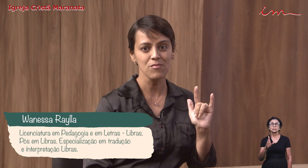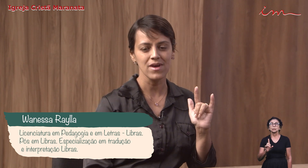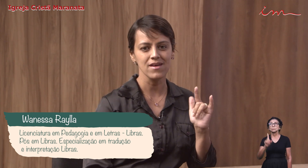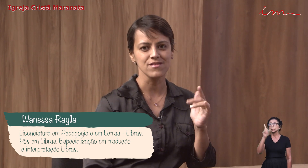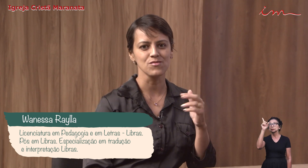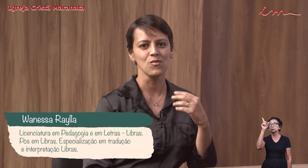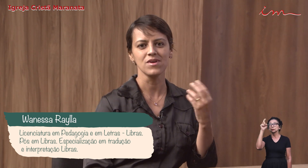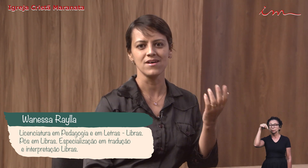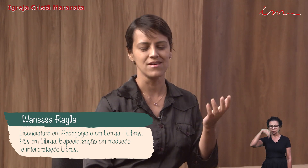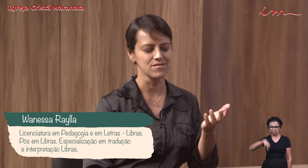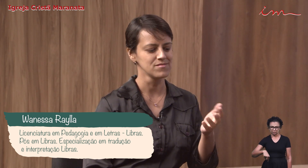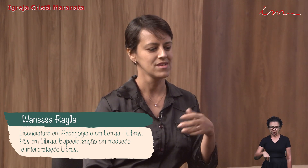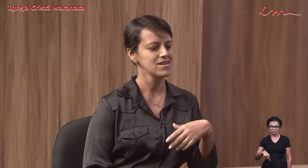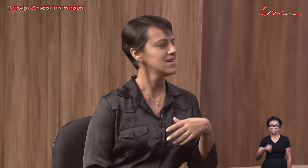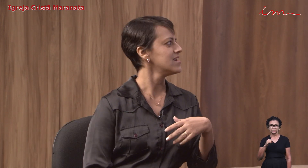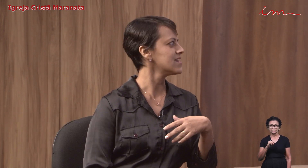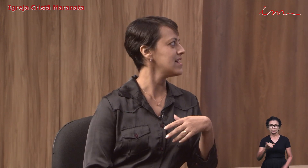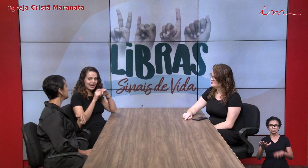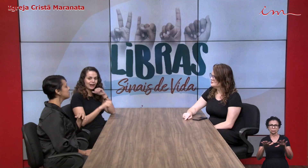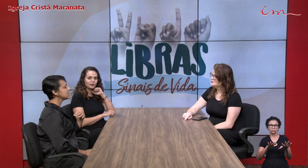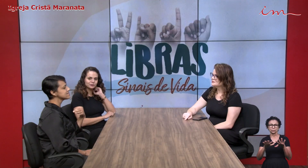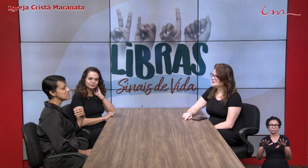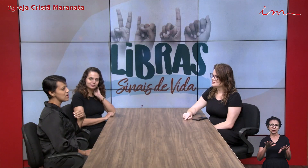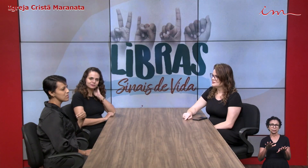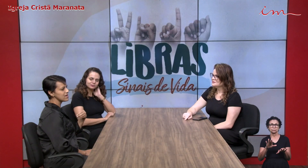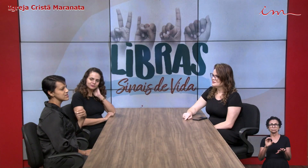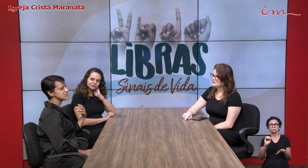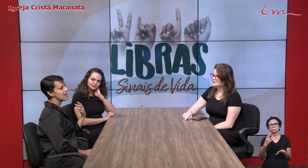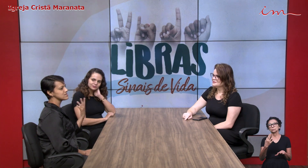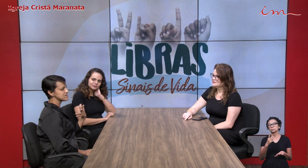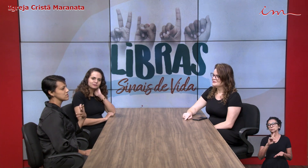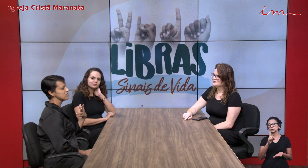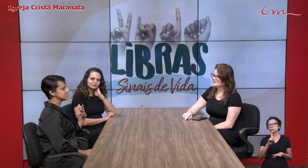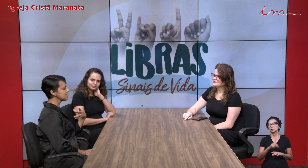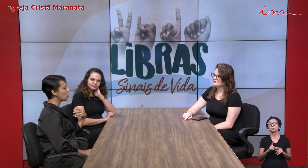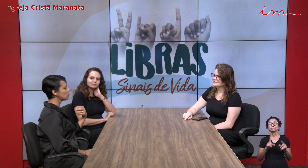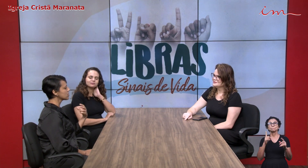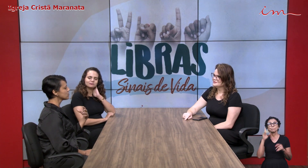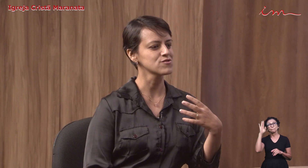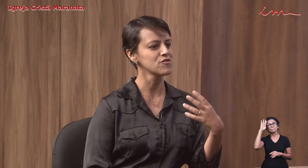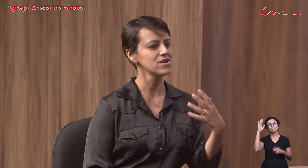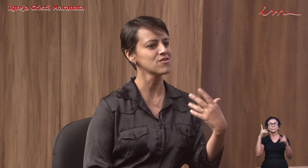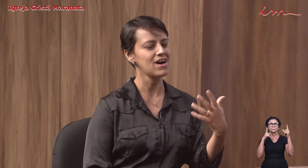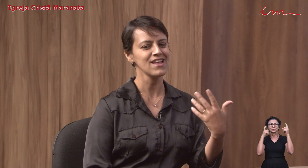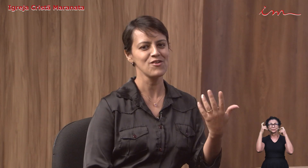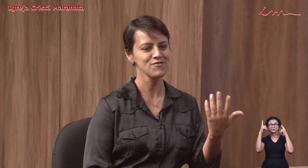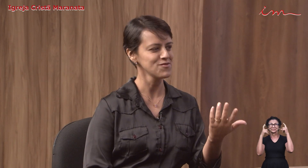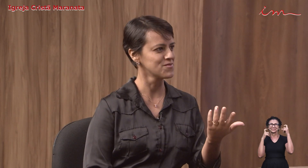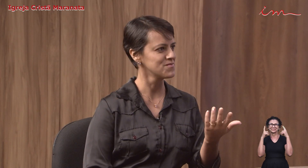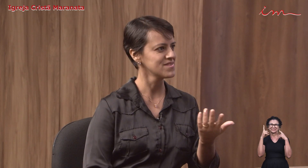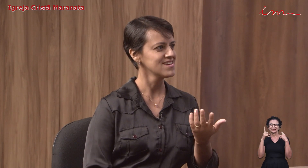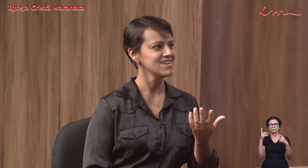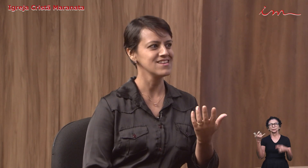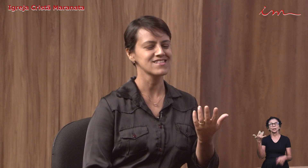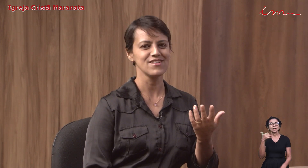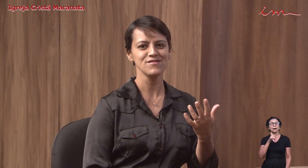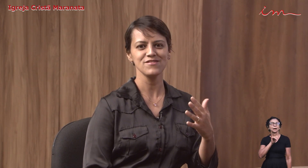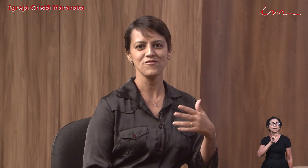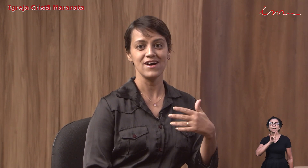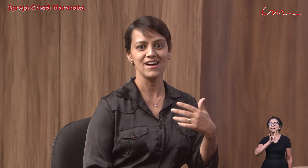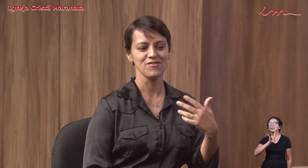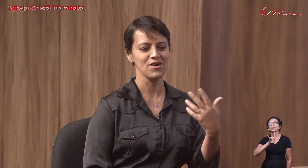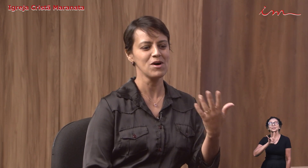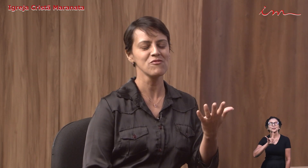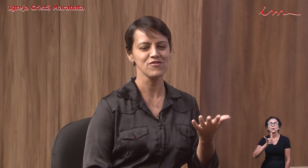algum movimento ou não. A expressão facial. Né? E principalmente a expressão facial, porque eu estou falando I love you. Então,